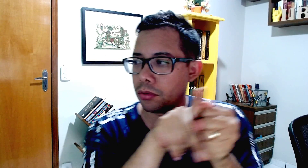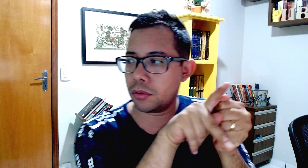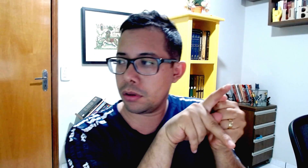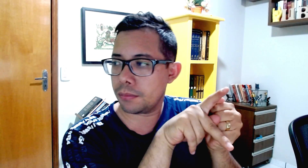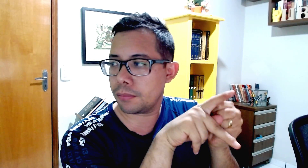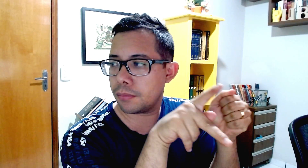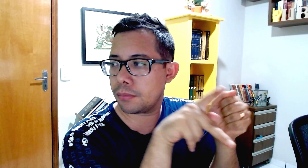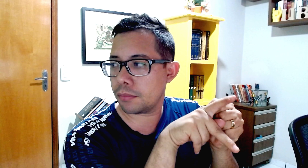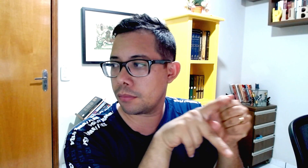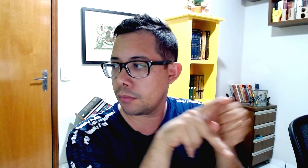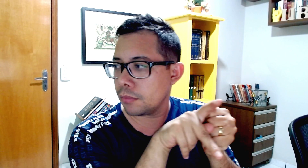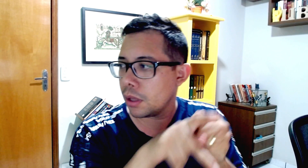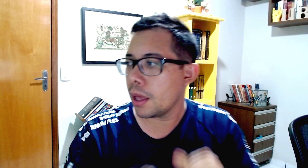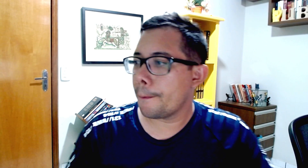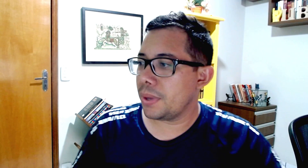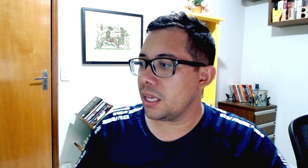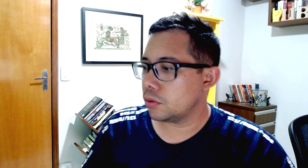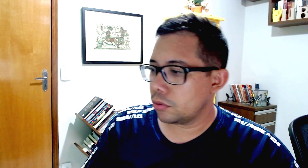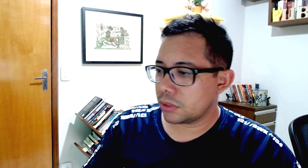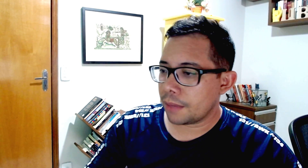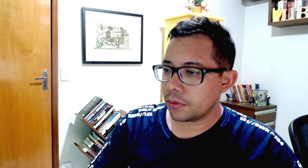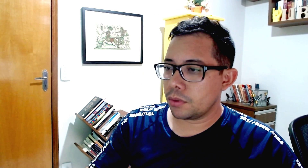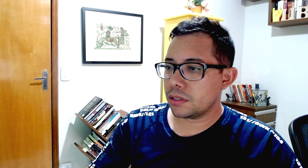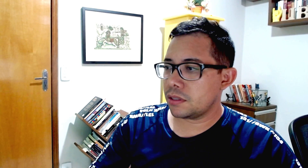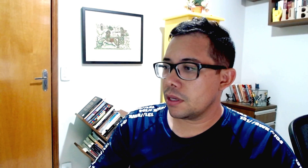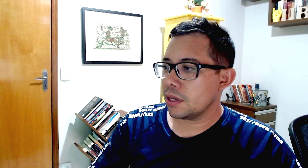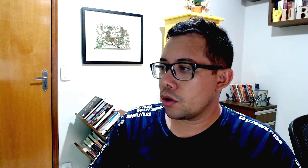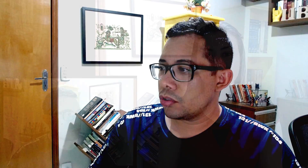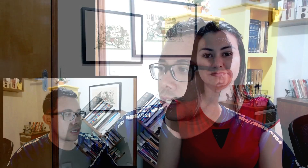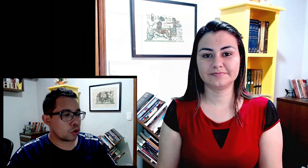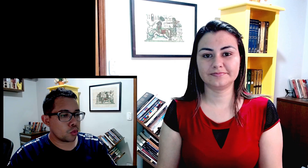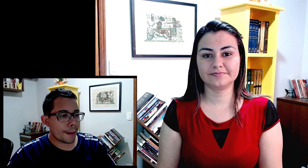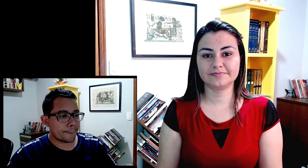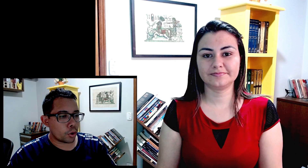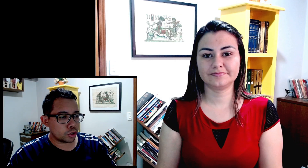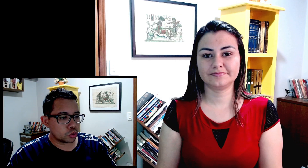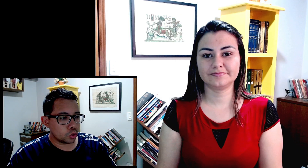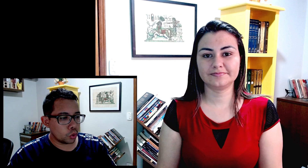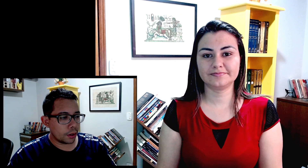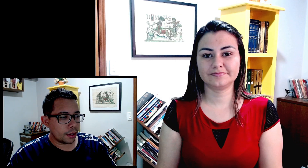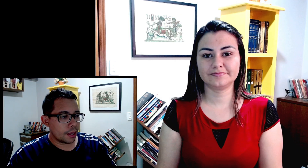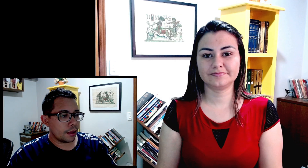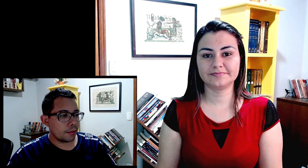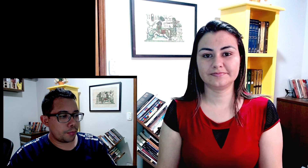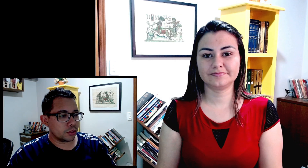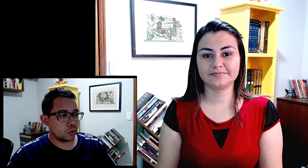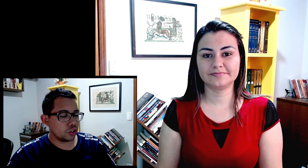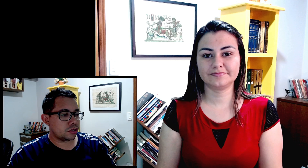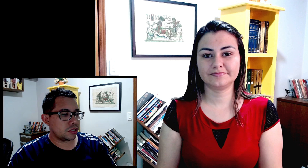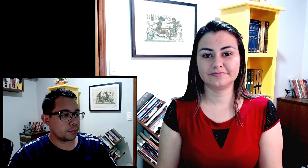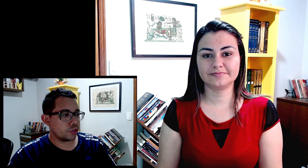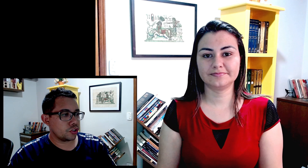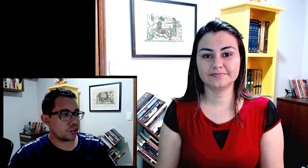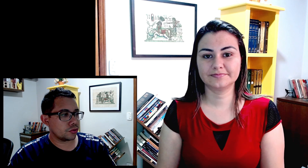ó. Pedro, tá? Então, esse é o sinal do apóstolo Pedro, discípulo de Jesus.